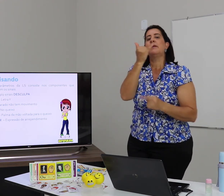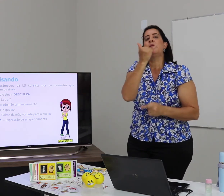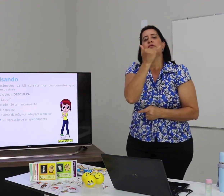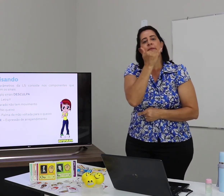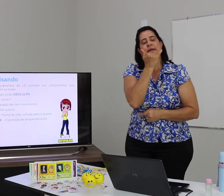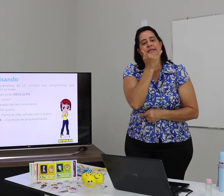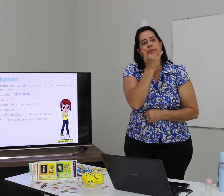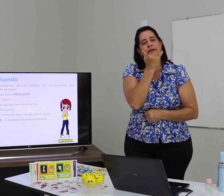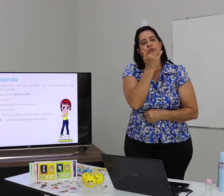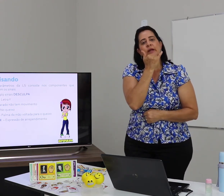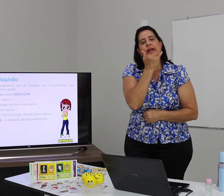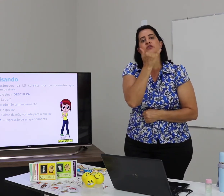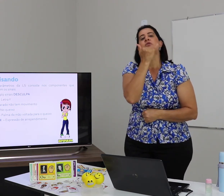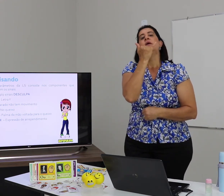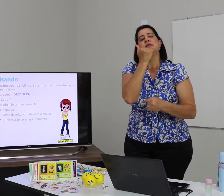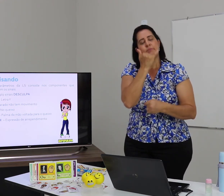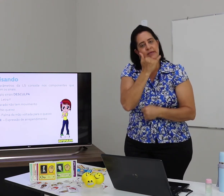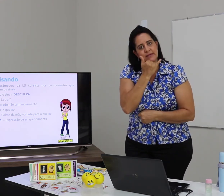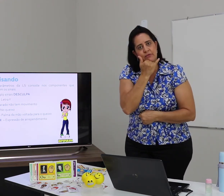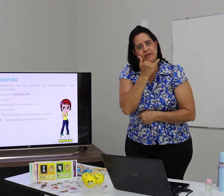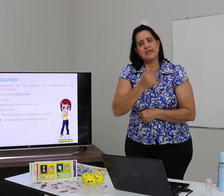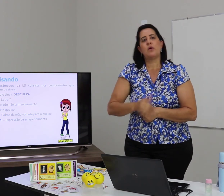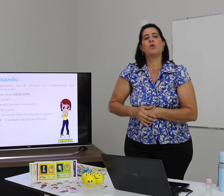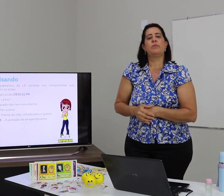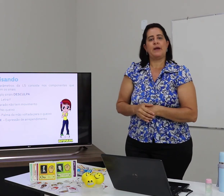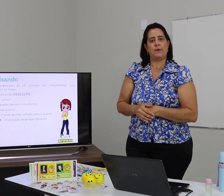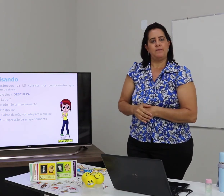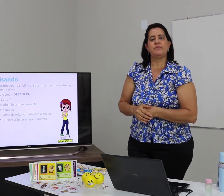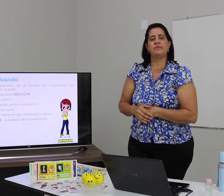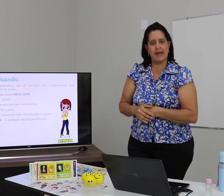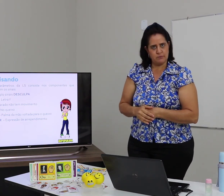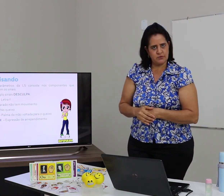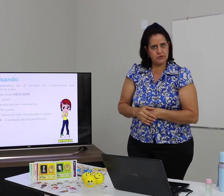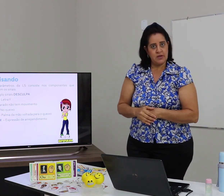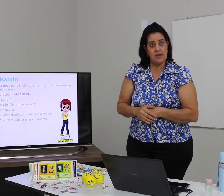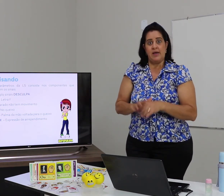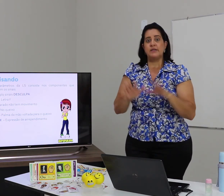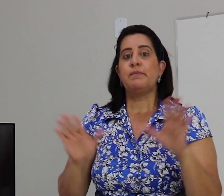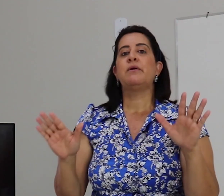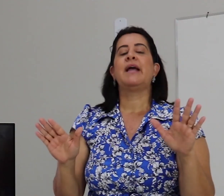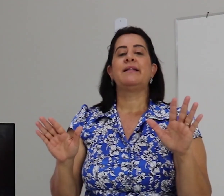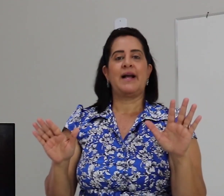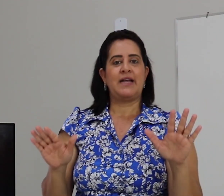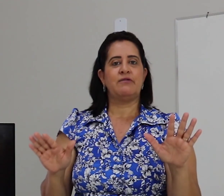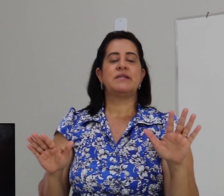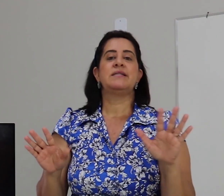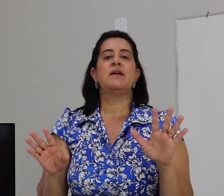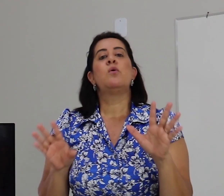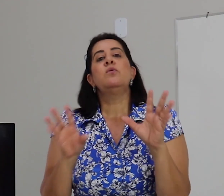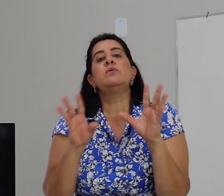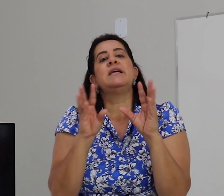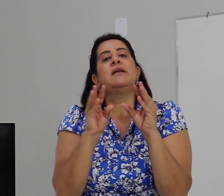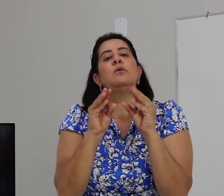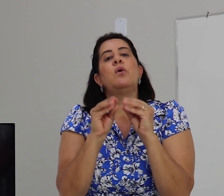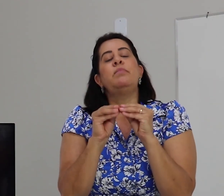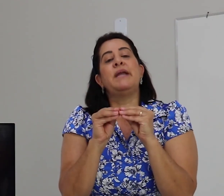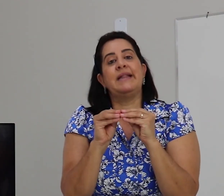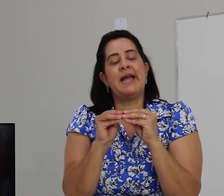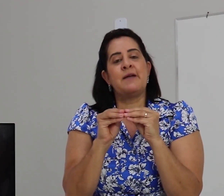orientação da mão vem para essa parte do queixo, expressão facial e corporal temos. Espero que até aqui vocês tenham conseguido compreender